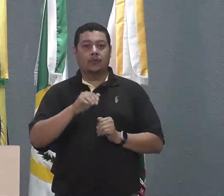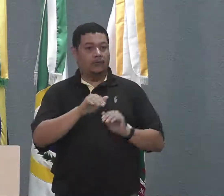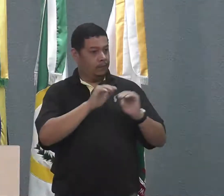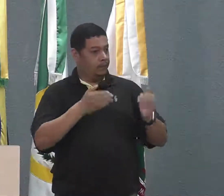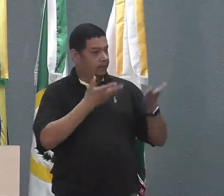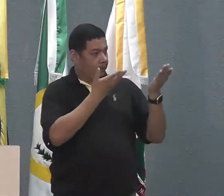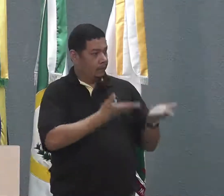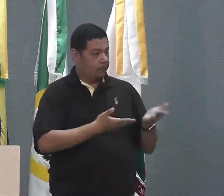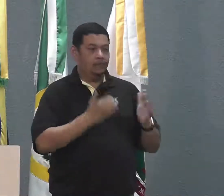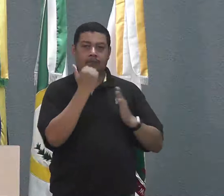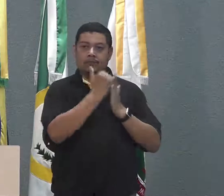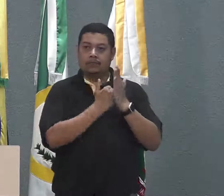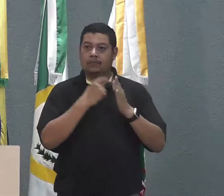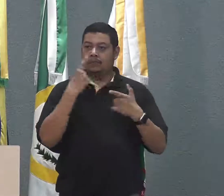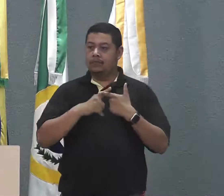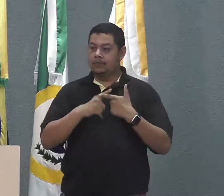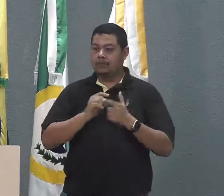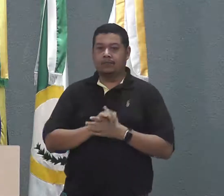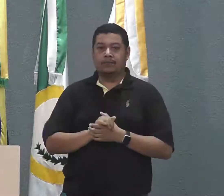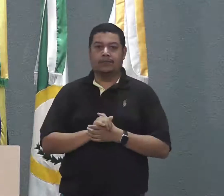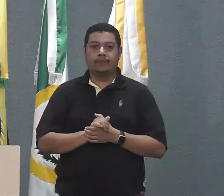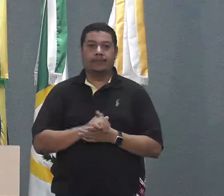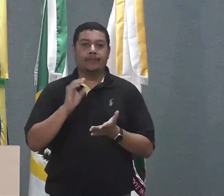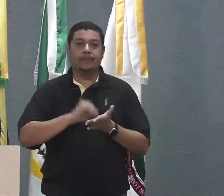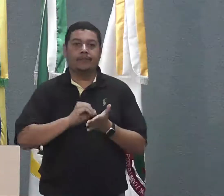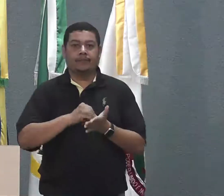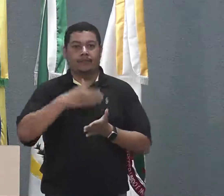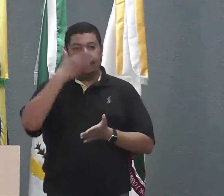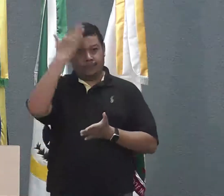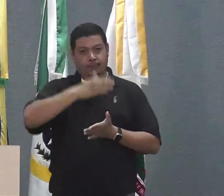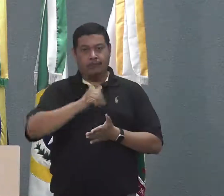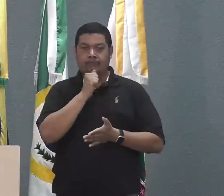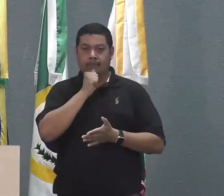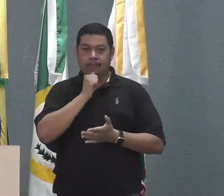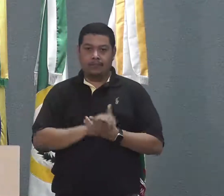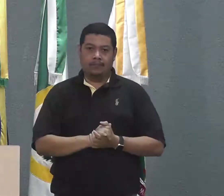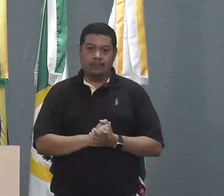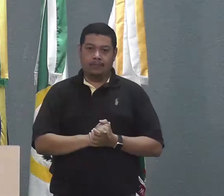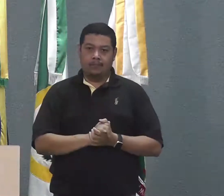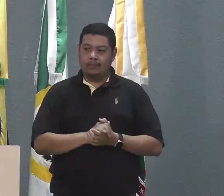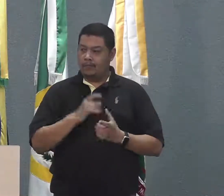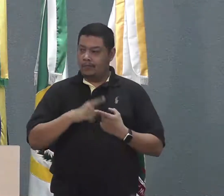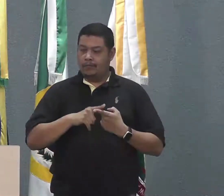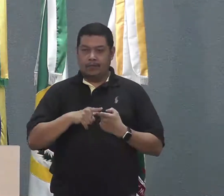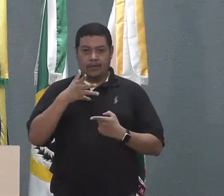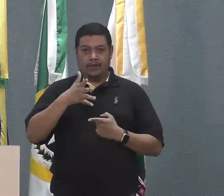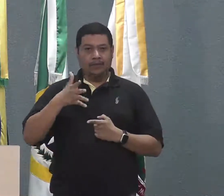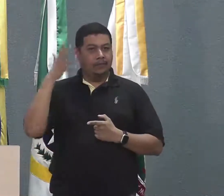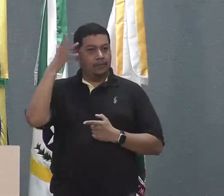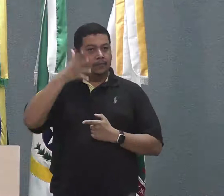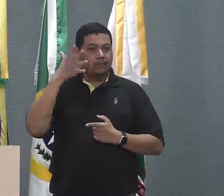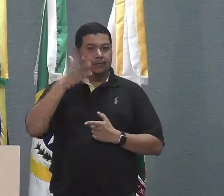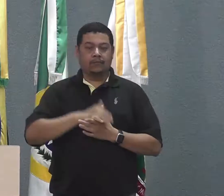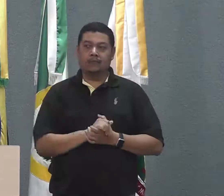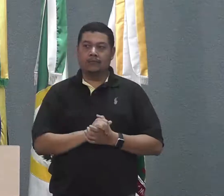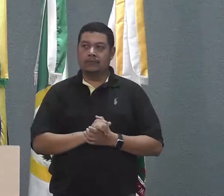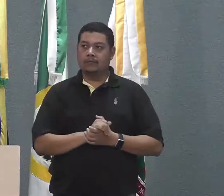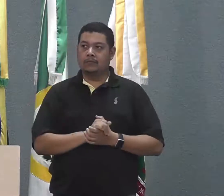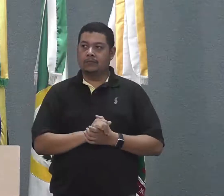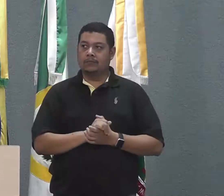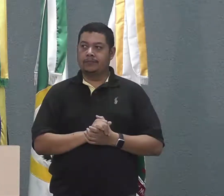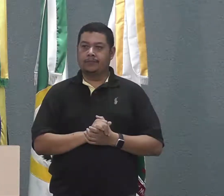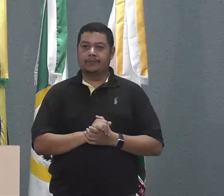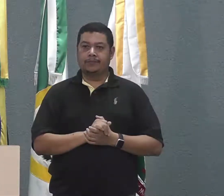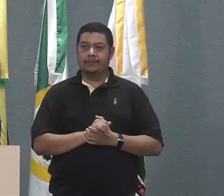diretora. Até porque falta de provas não vai ser, porque o que ele falou aqui na sessão